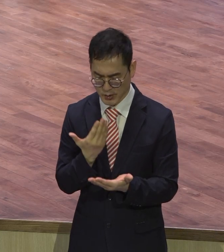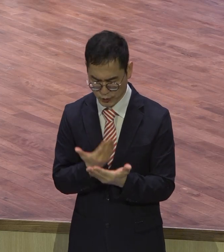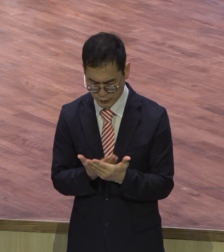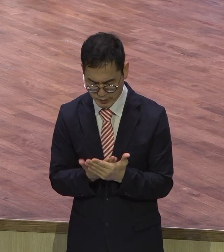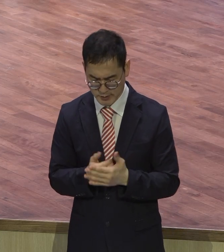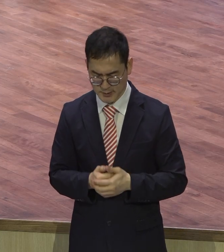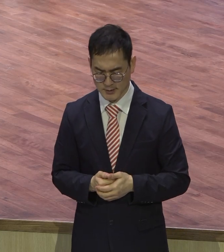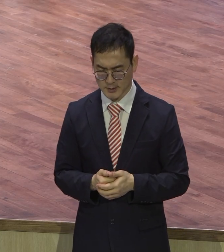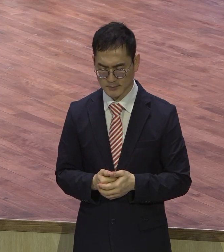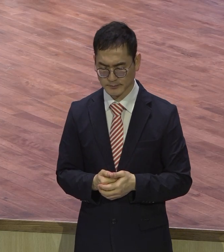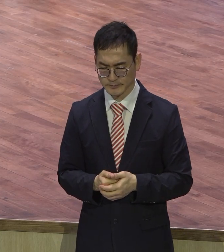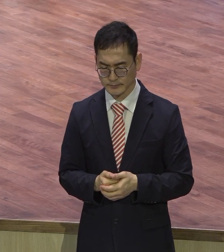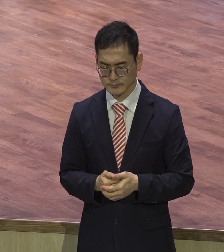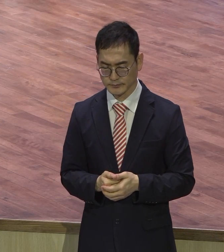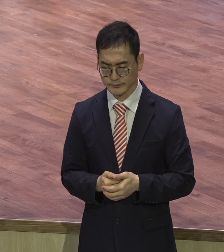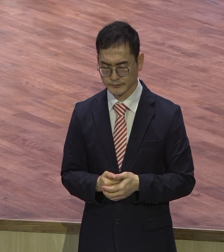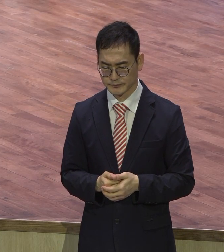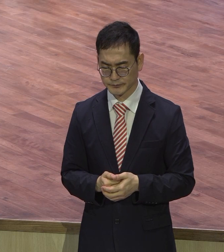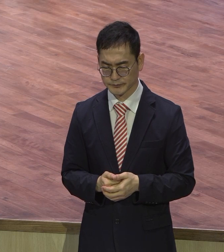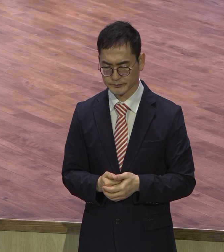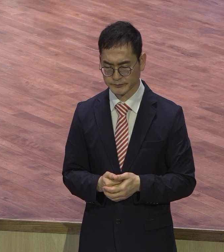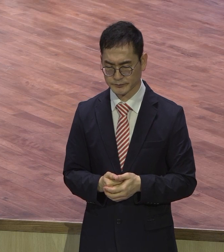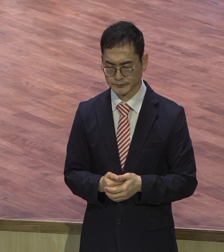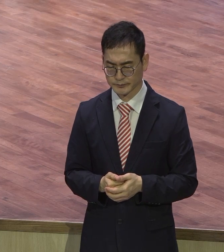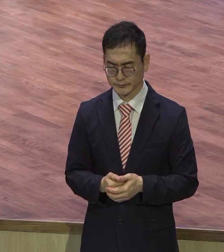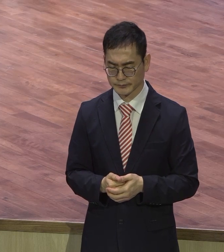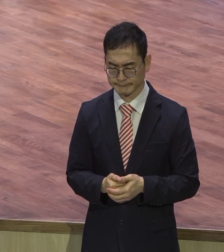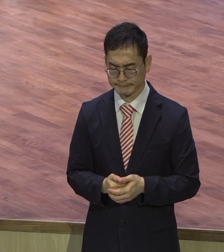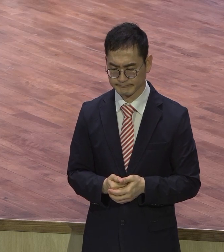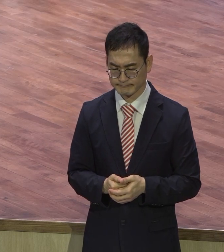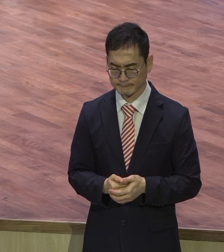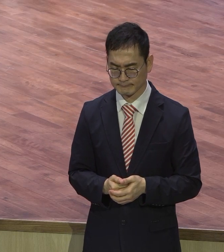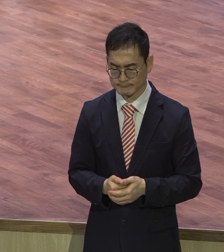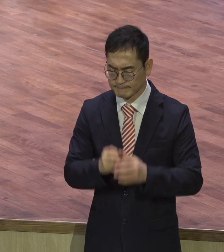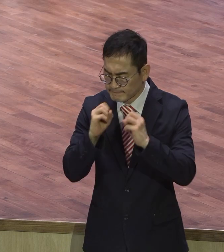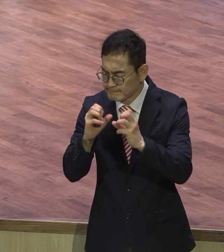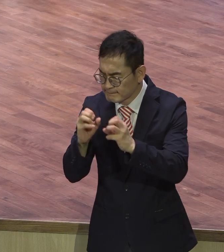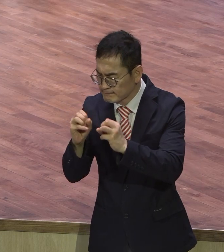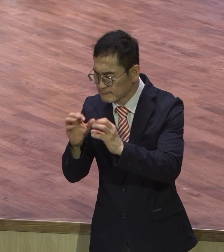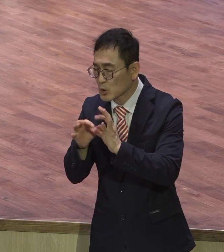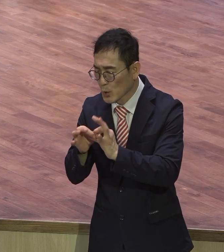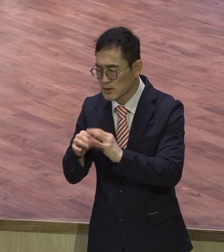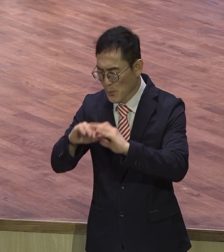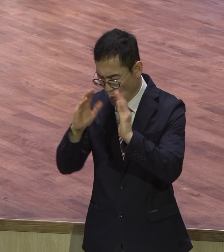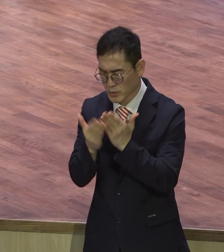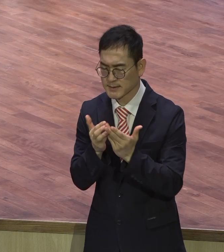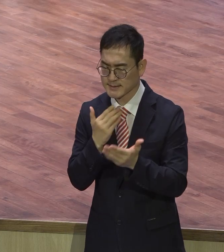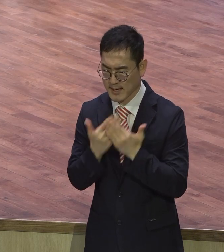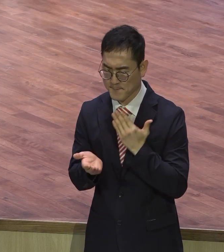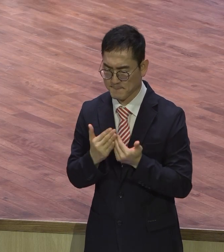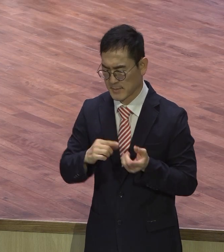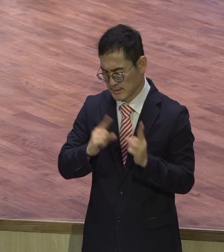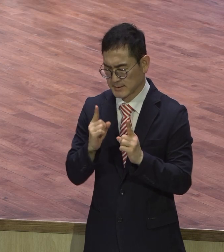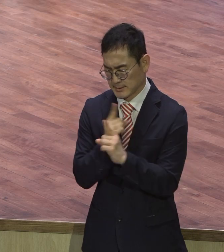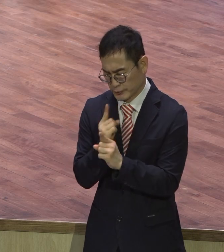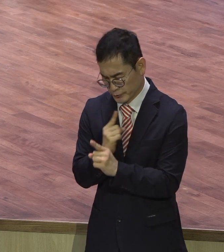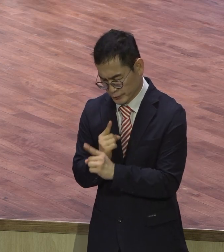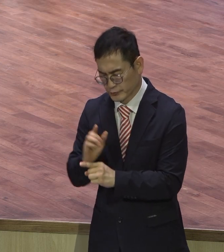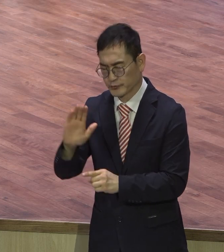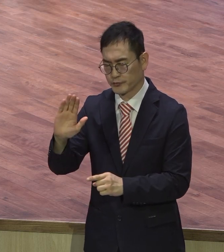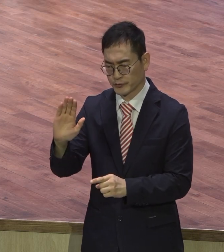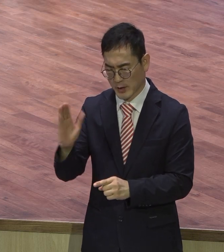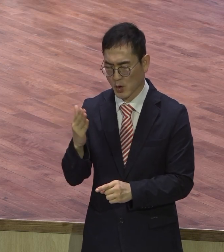주옵소서 그 속에 모든 응답과 모든 치유와 모든 회복의 일어남을 체험하면서 참으로 빛의